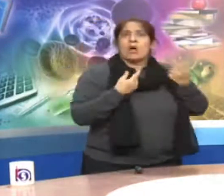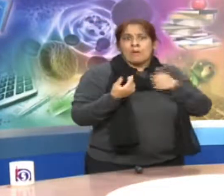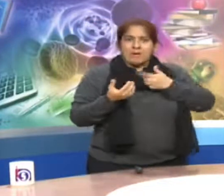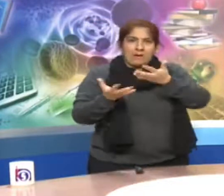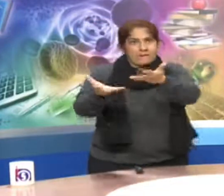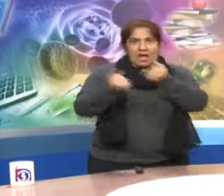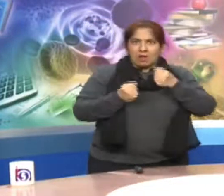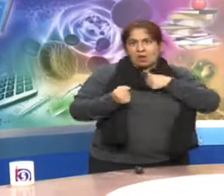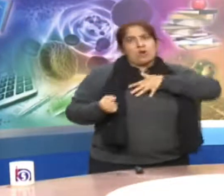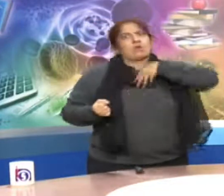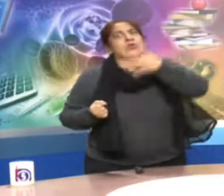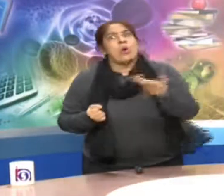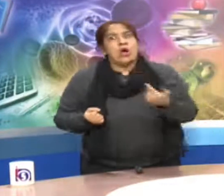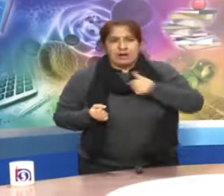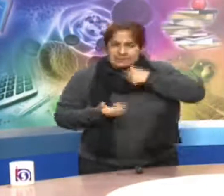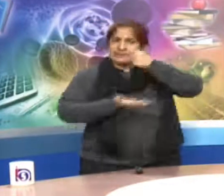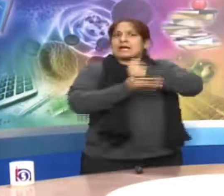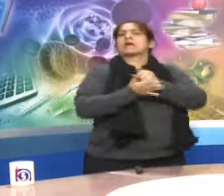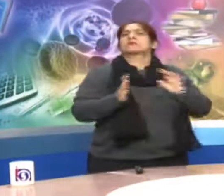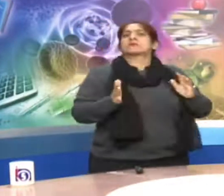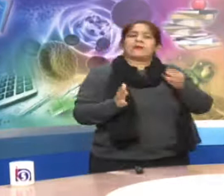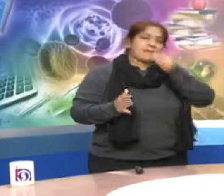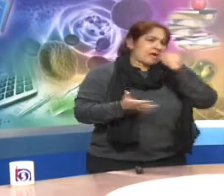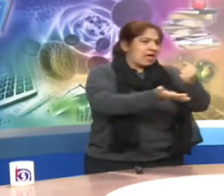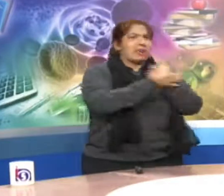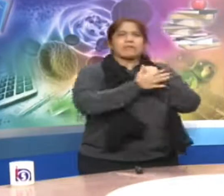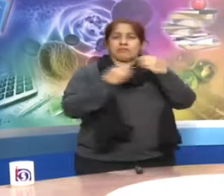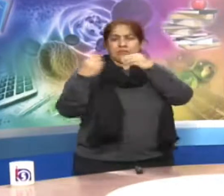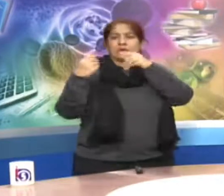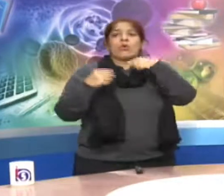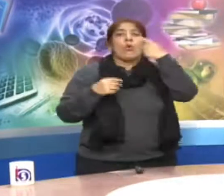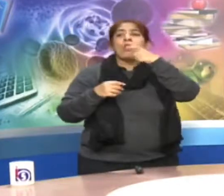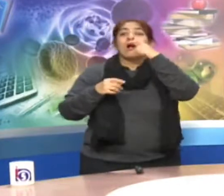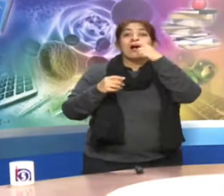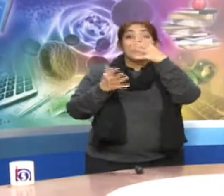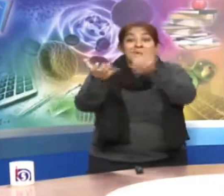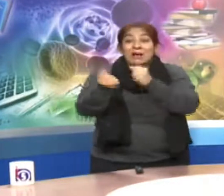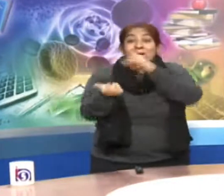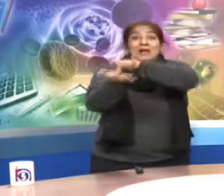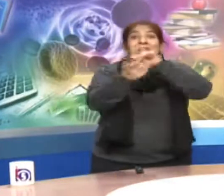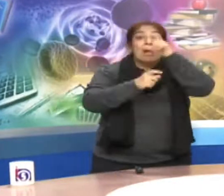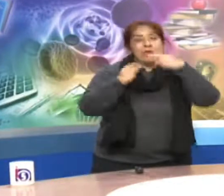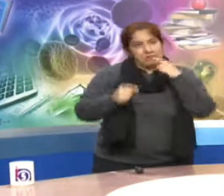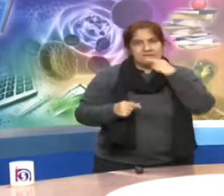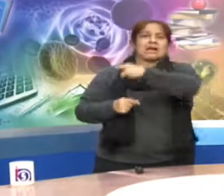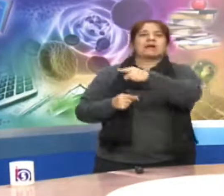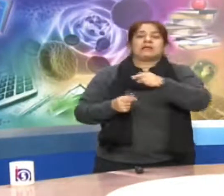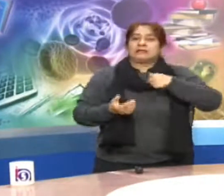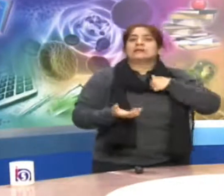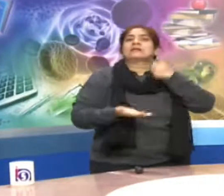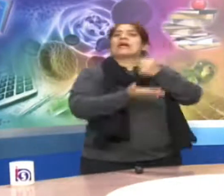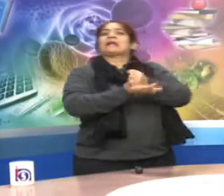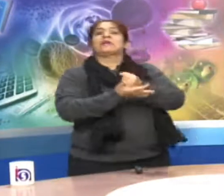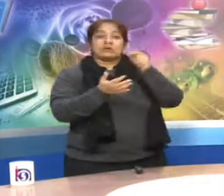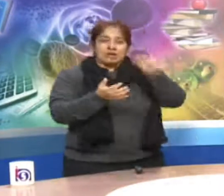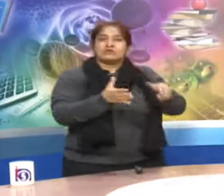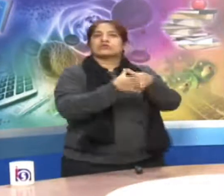You enter the court because you have bought a product and you have given the money, but it